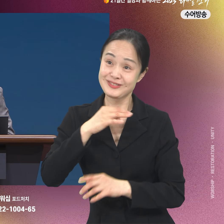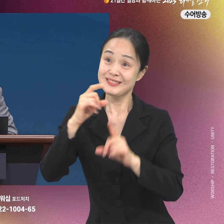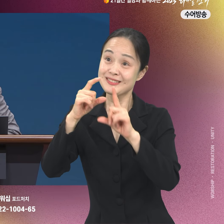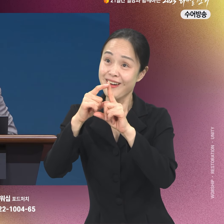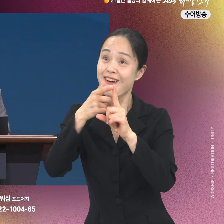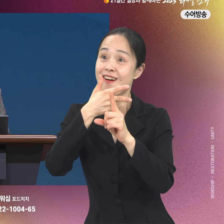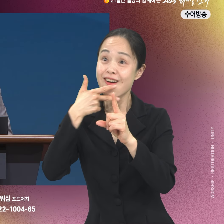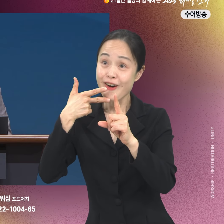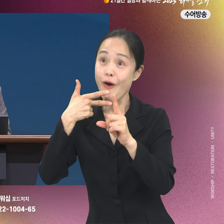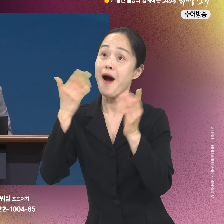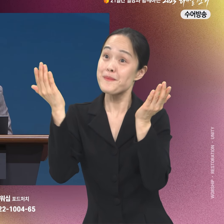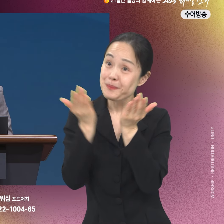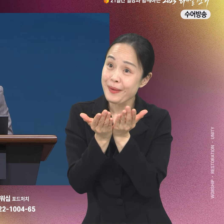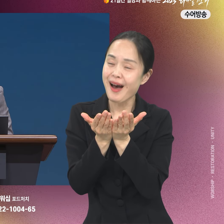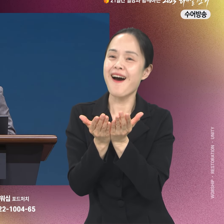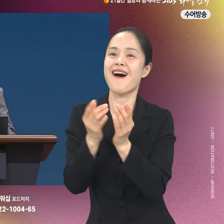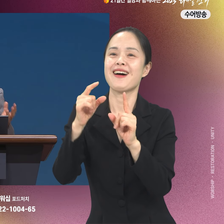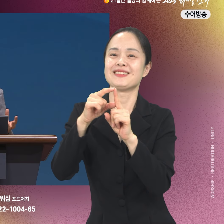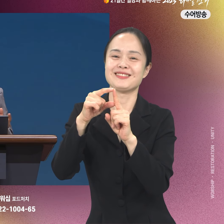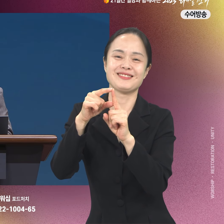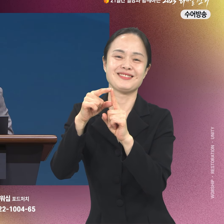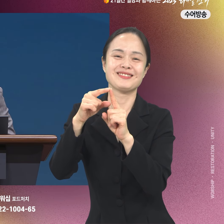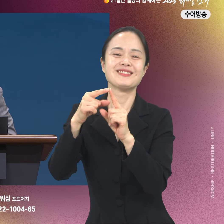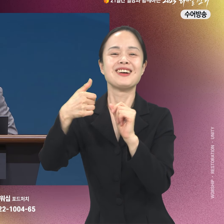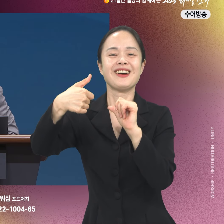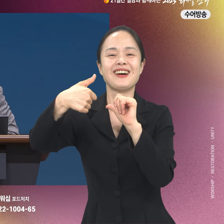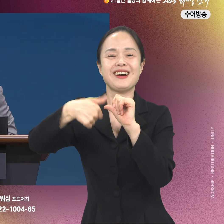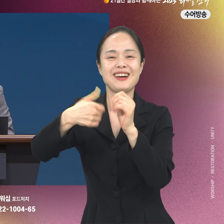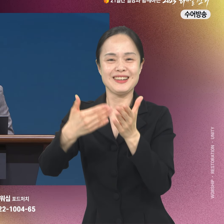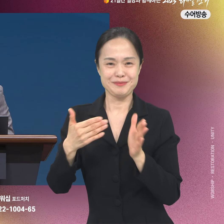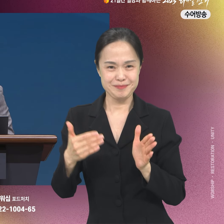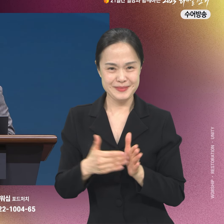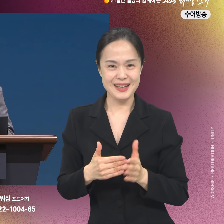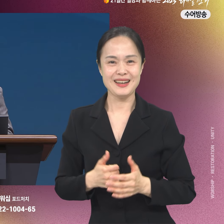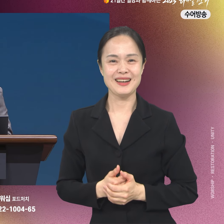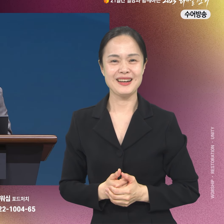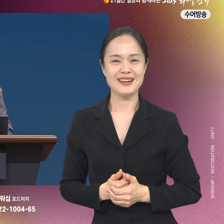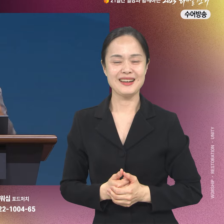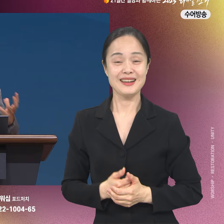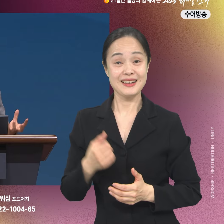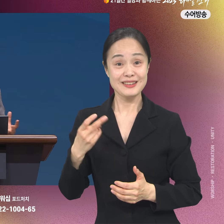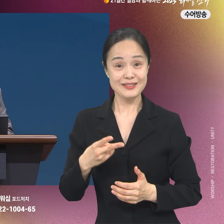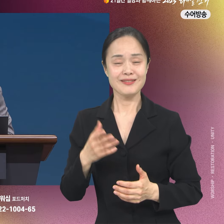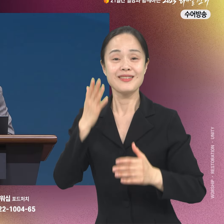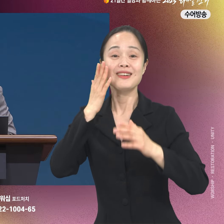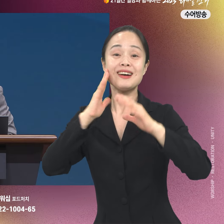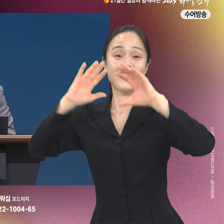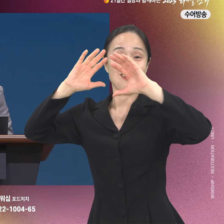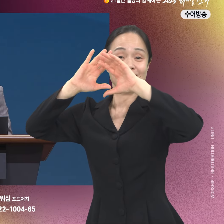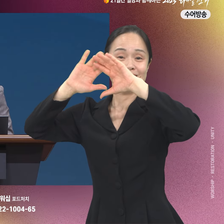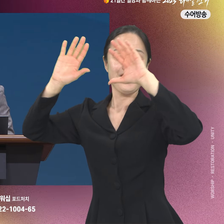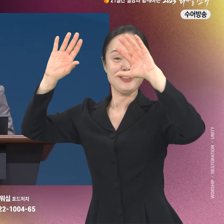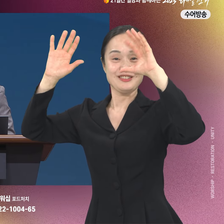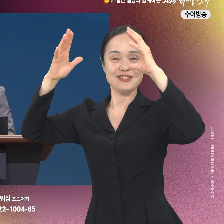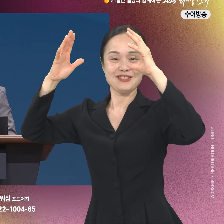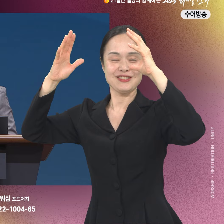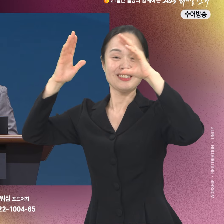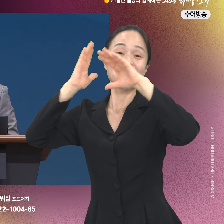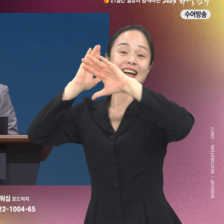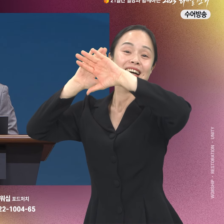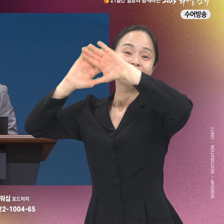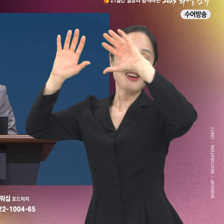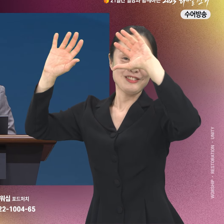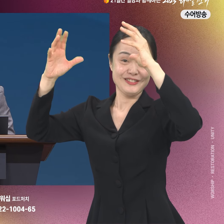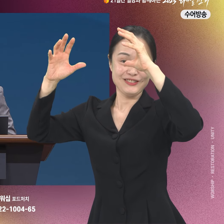그렇게 바꿨죠. 우리나라에서는 천국을 그냥 천국이라고 하지만 심지어 헤븐도 어린애들한테는